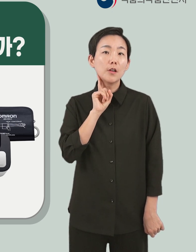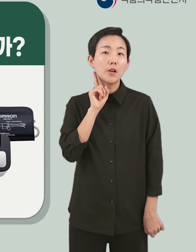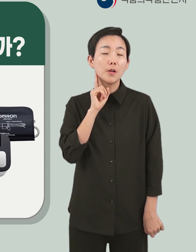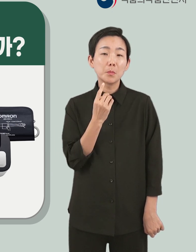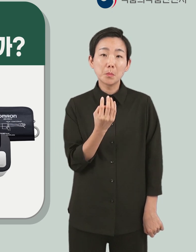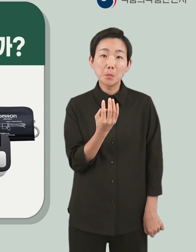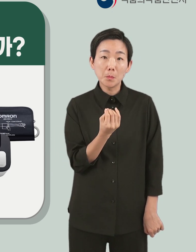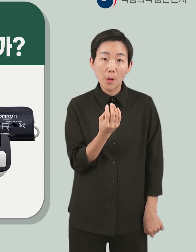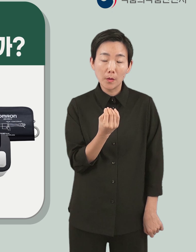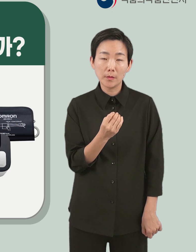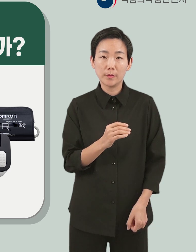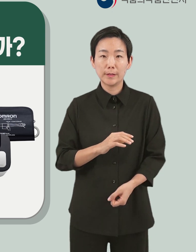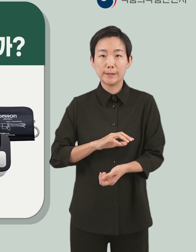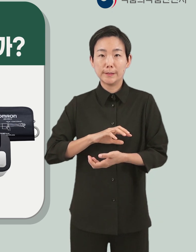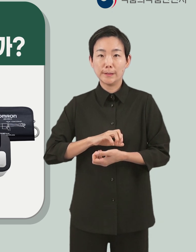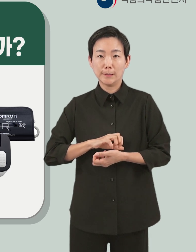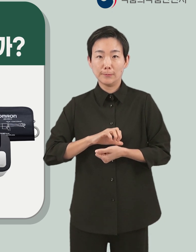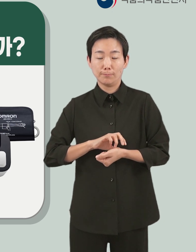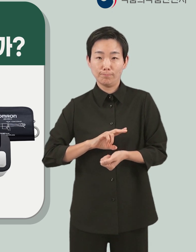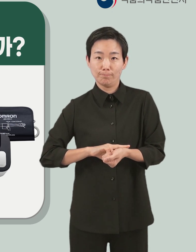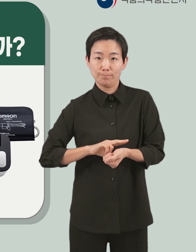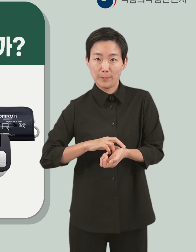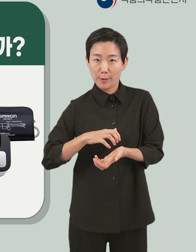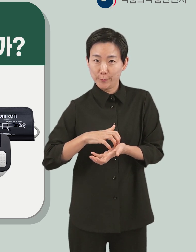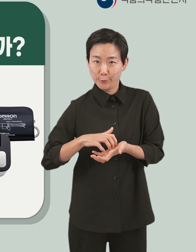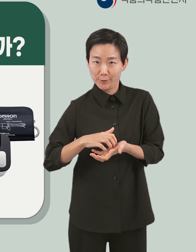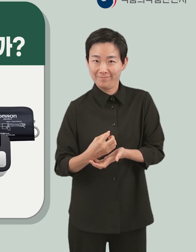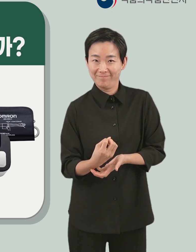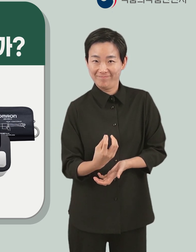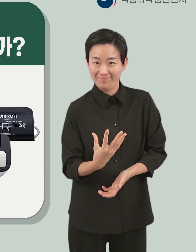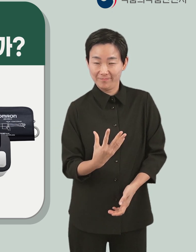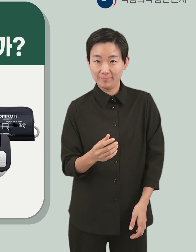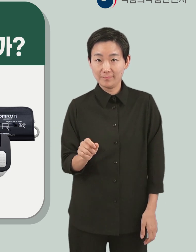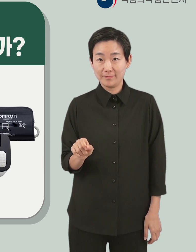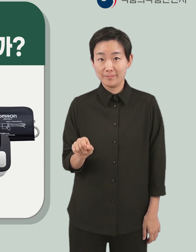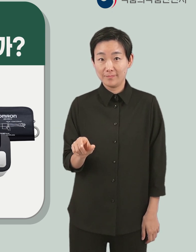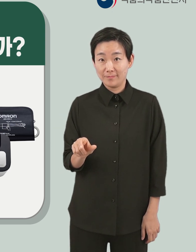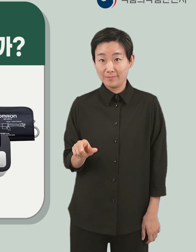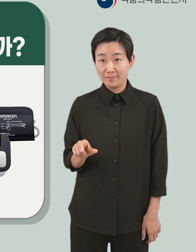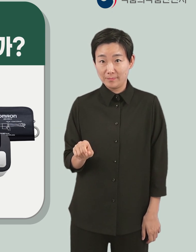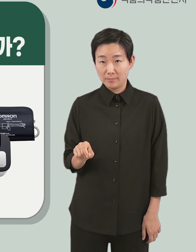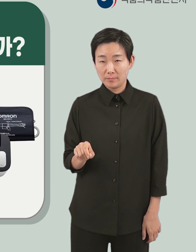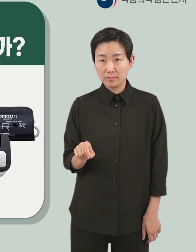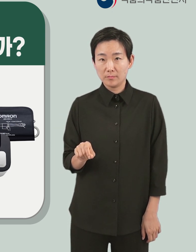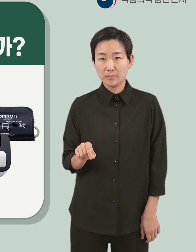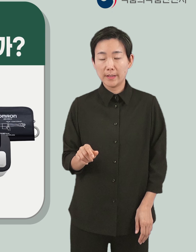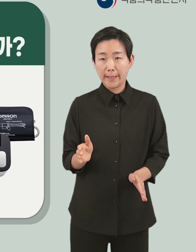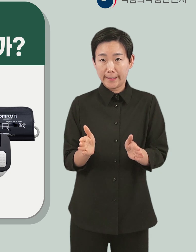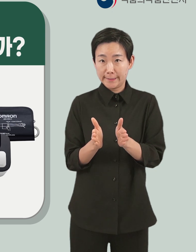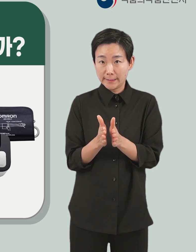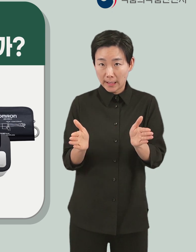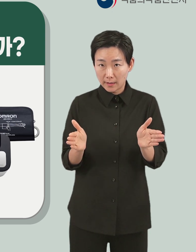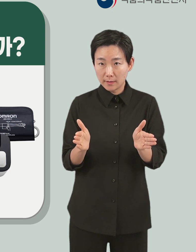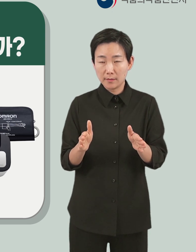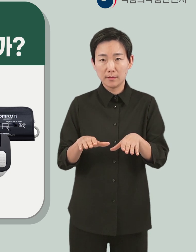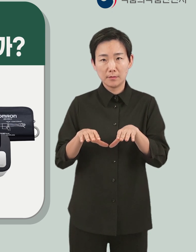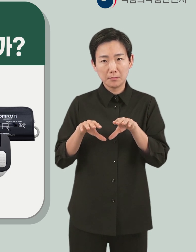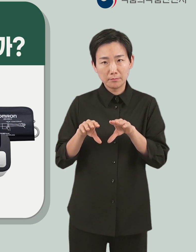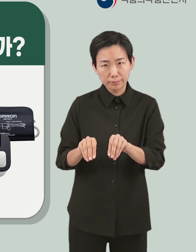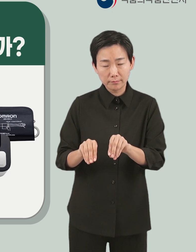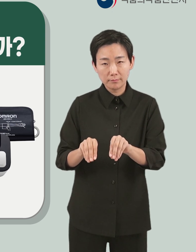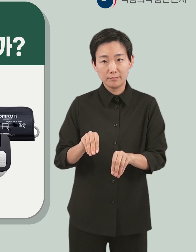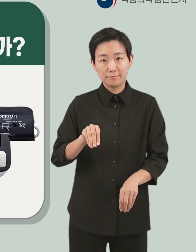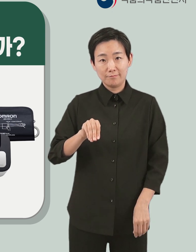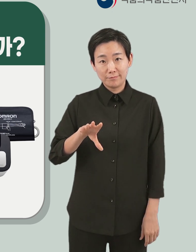본체 정면 아래에 LCD 화면이 있습니다. LCD 화면 오른쪽에 혈압 측정 시작 및 중단 버튼이 있으며